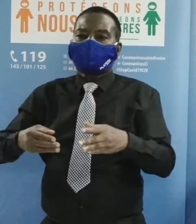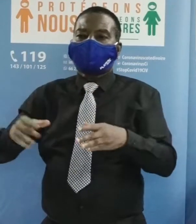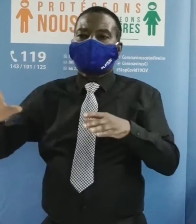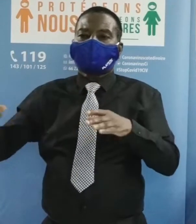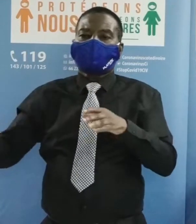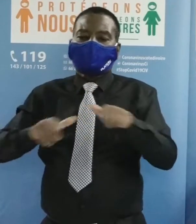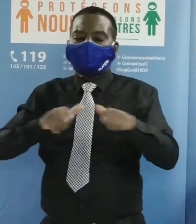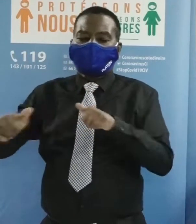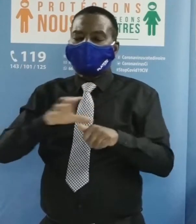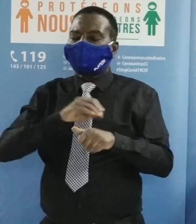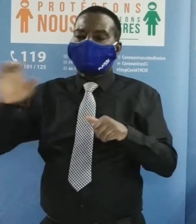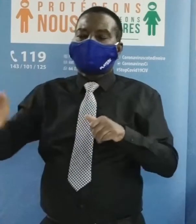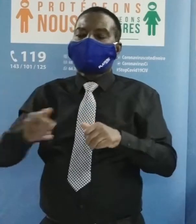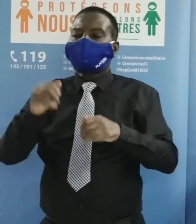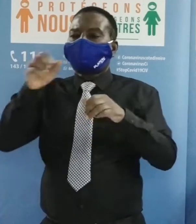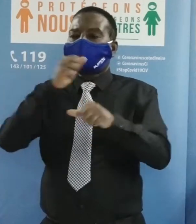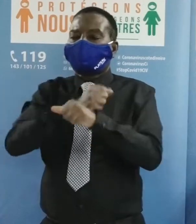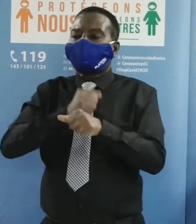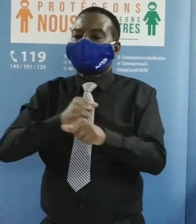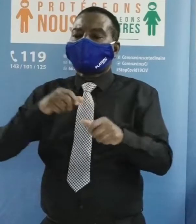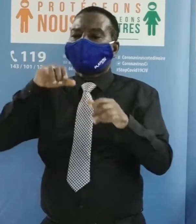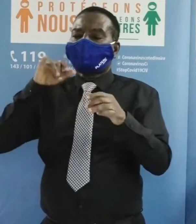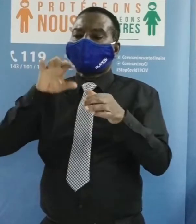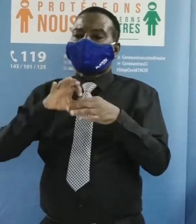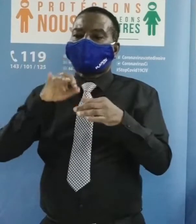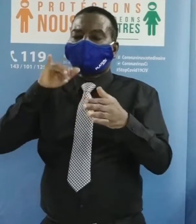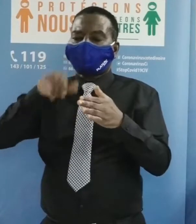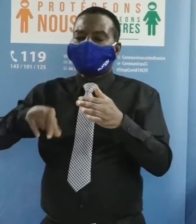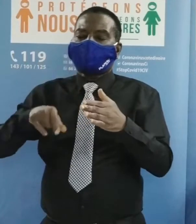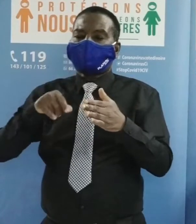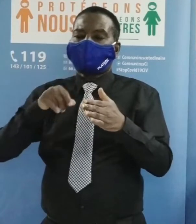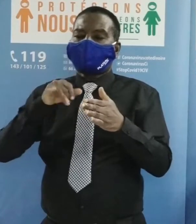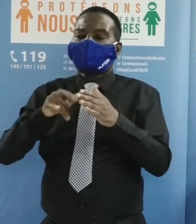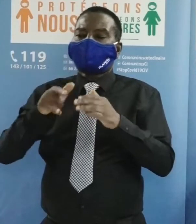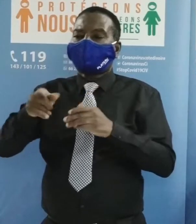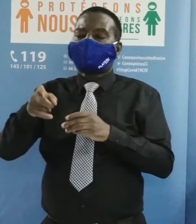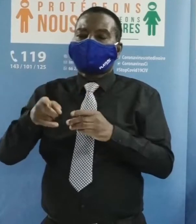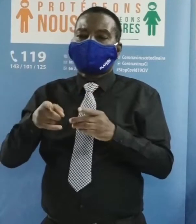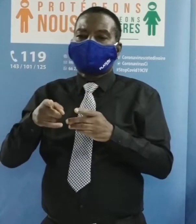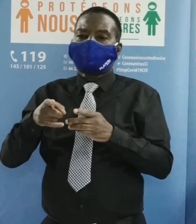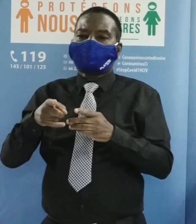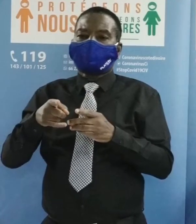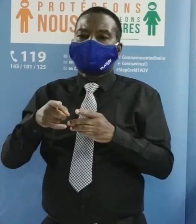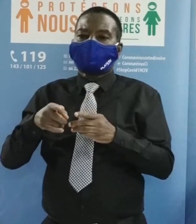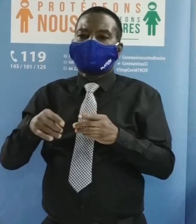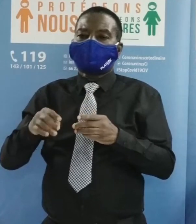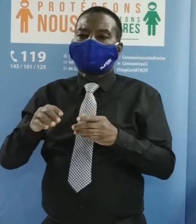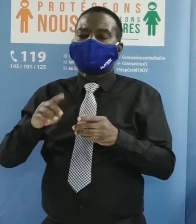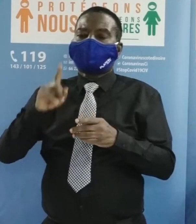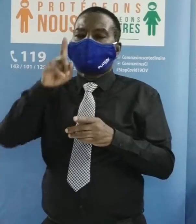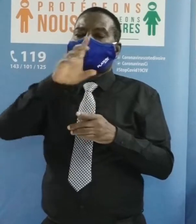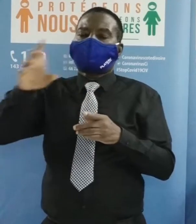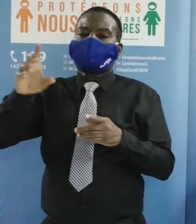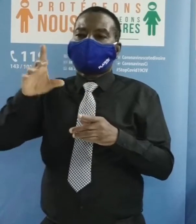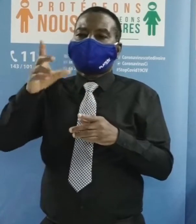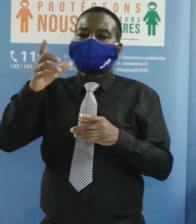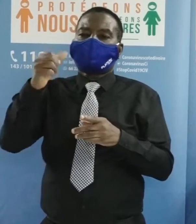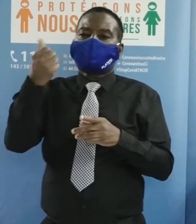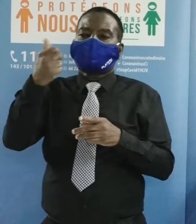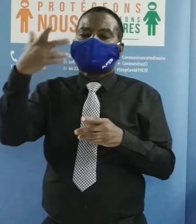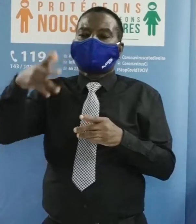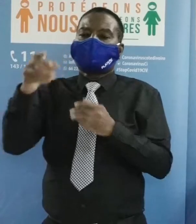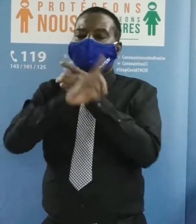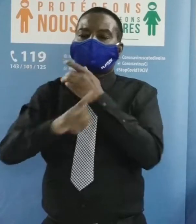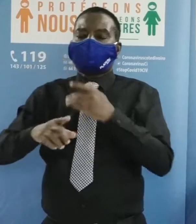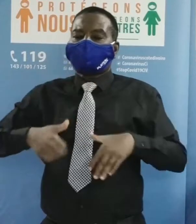dépistage du grand abidjan que celui d hier c'est à dire des équipes d'intervention rapide des 113 10 italie terre de quoi tu